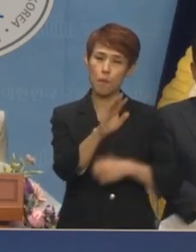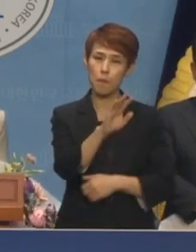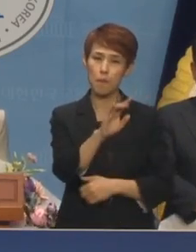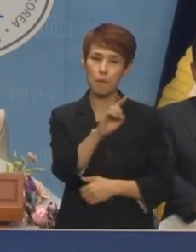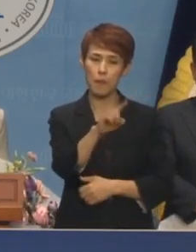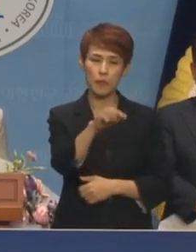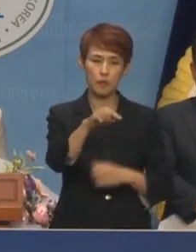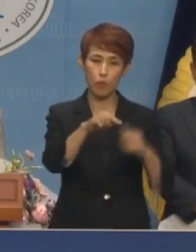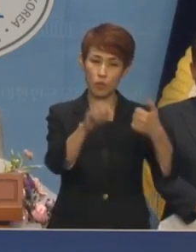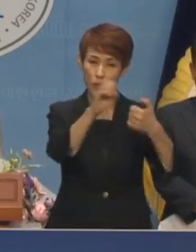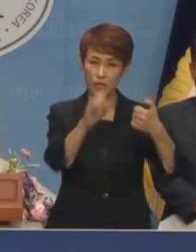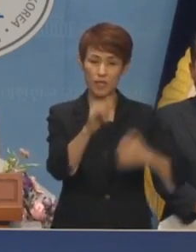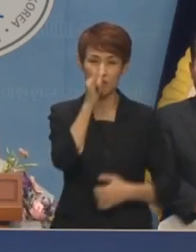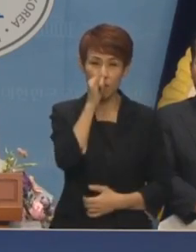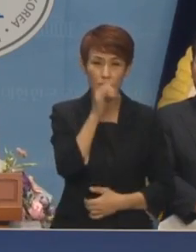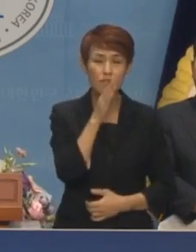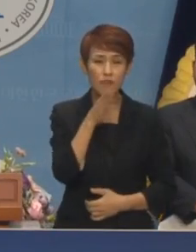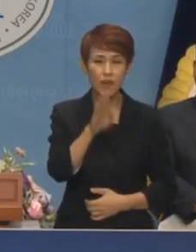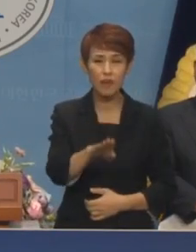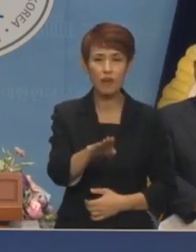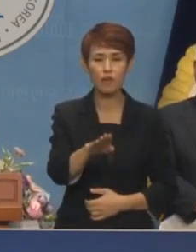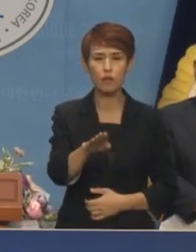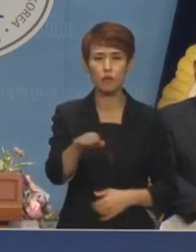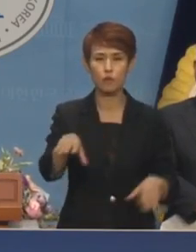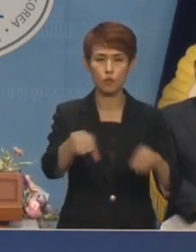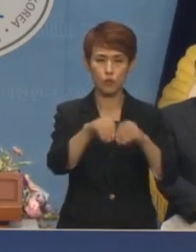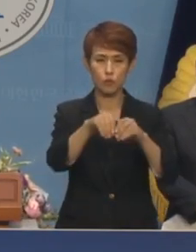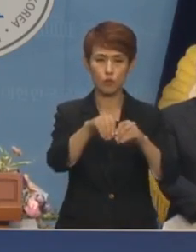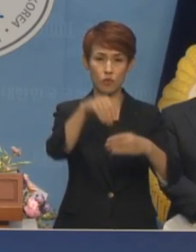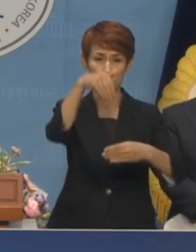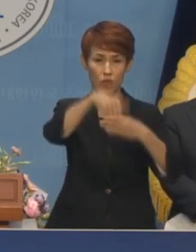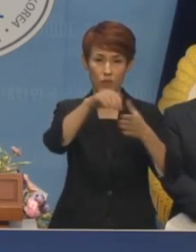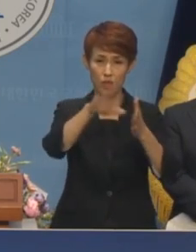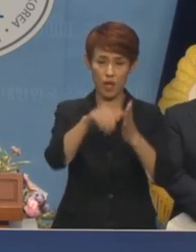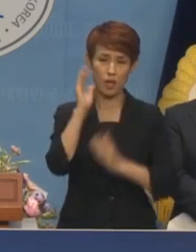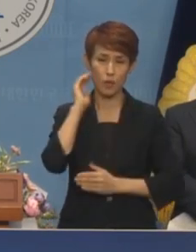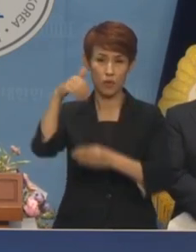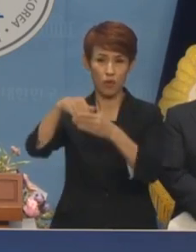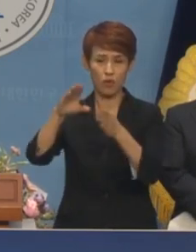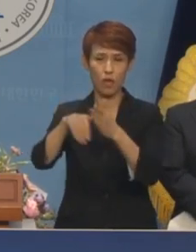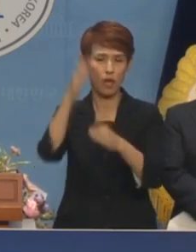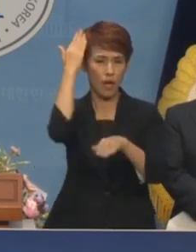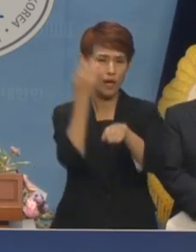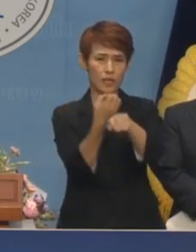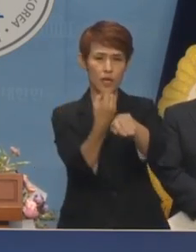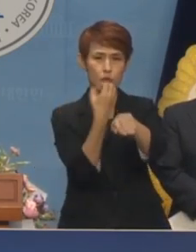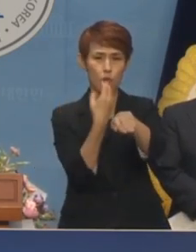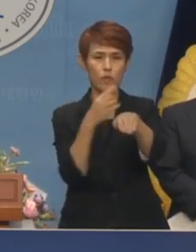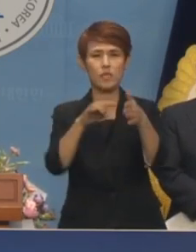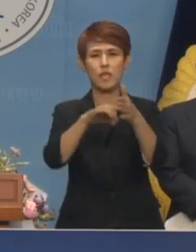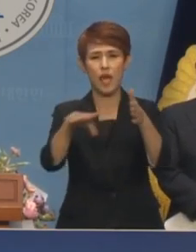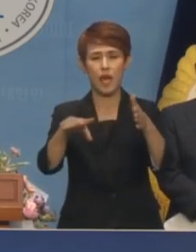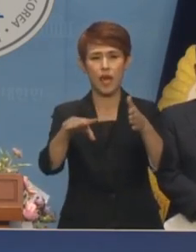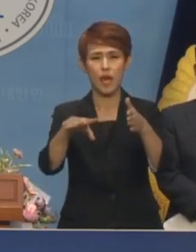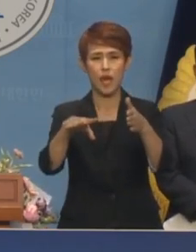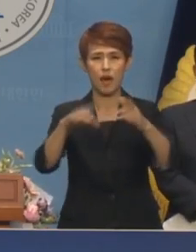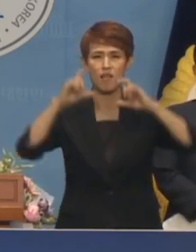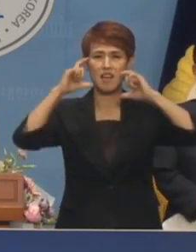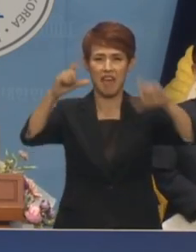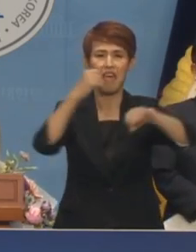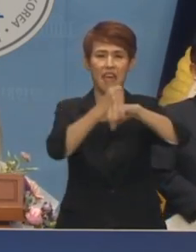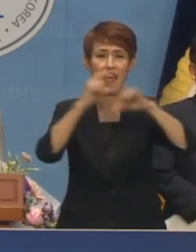했지만 사실상 우리가 지난 총선 때도 그렇고 대선 때도 그렇고 탄소세 도입을 천명을 한